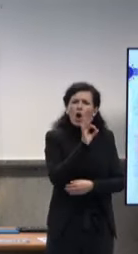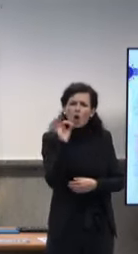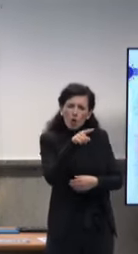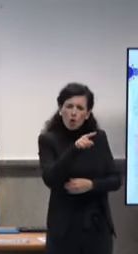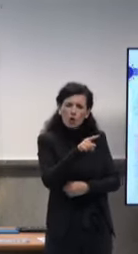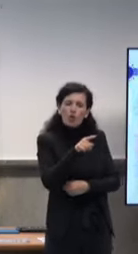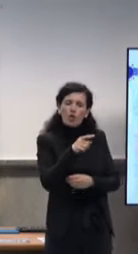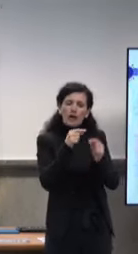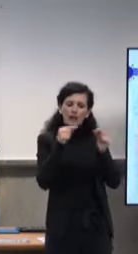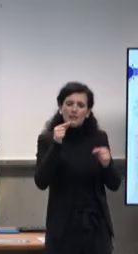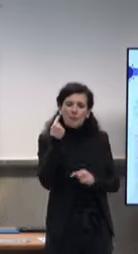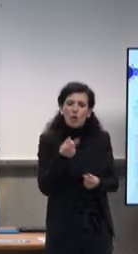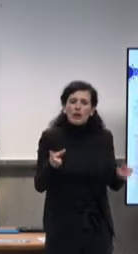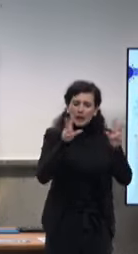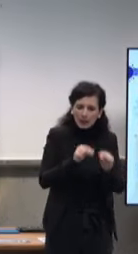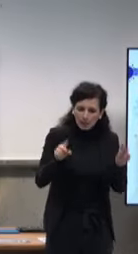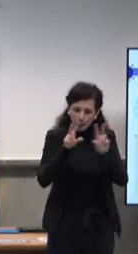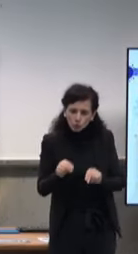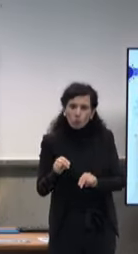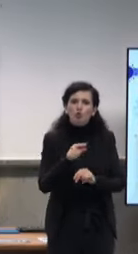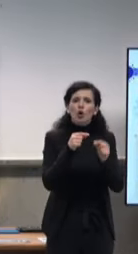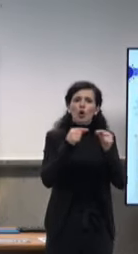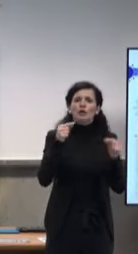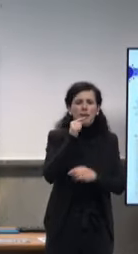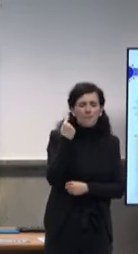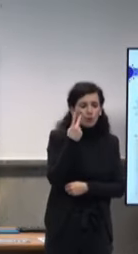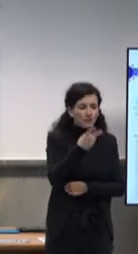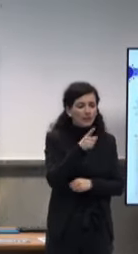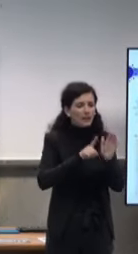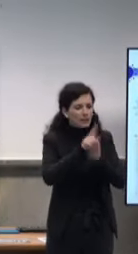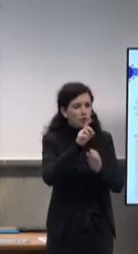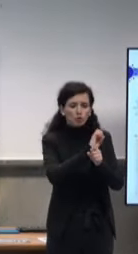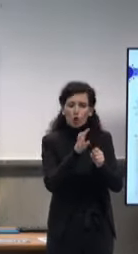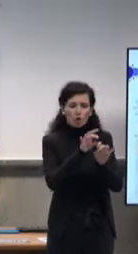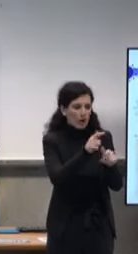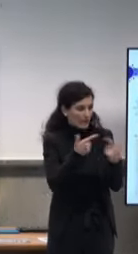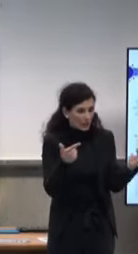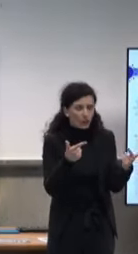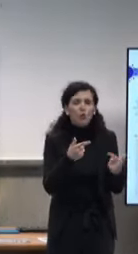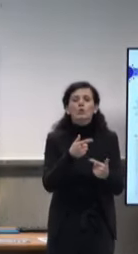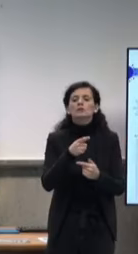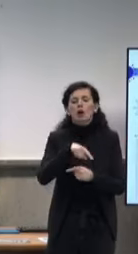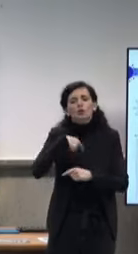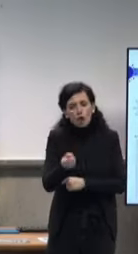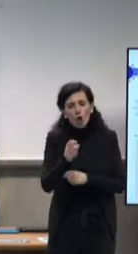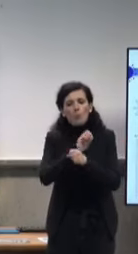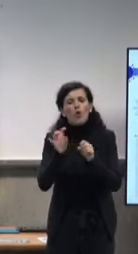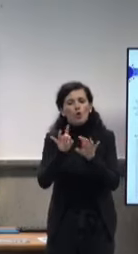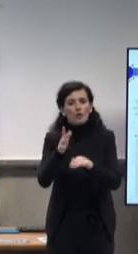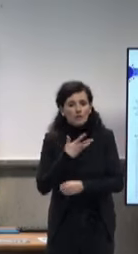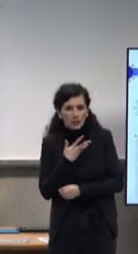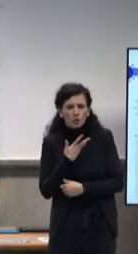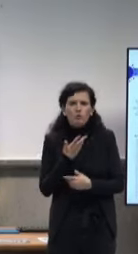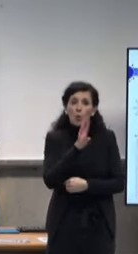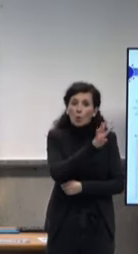tamponi ripetuti i tamponi fatti per verificare la positiva negativizzazione di un soggetto insomma sono 424